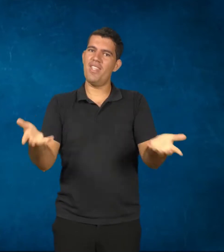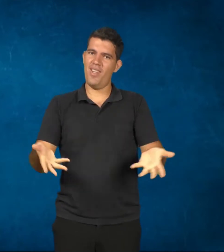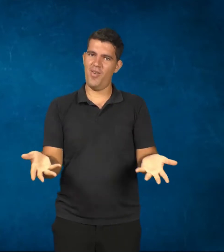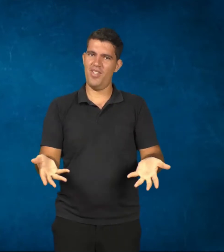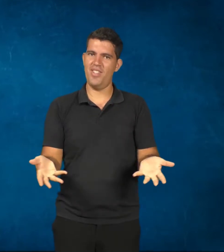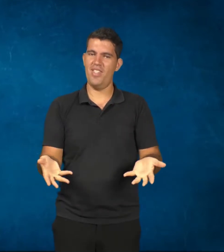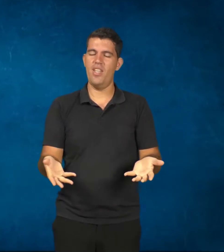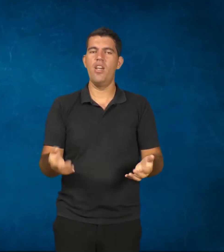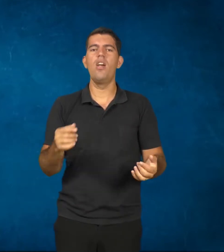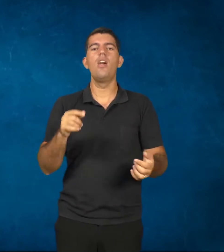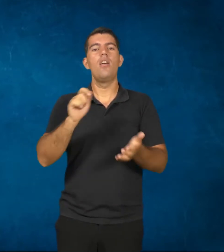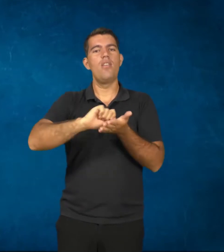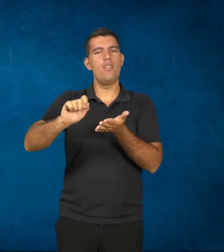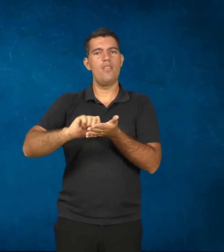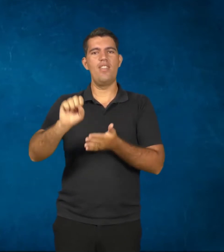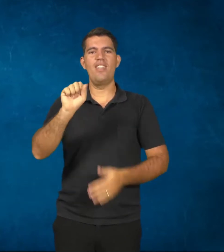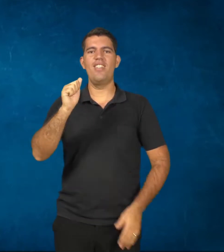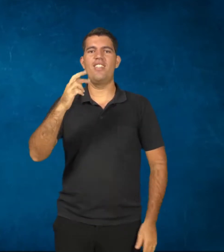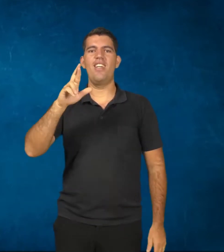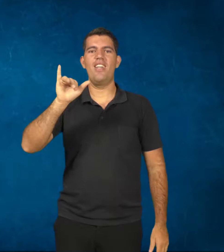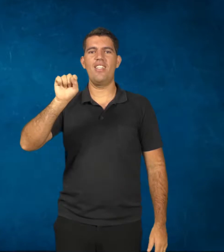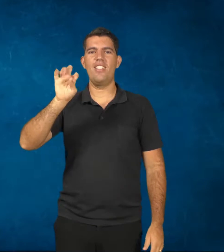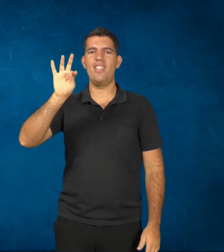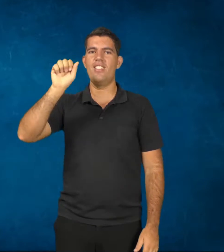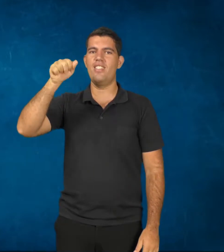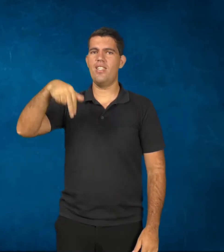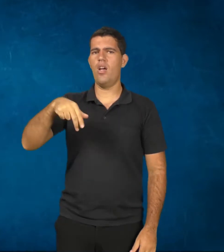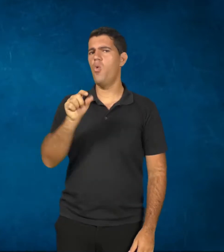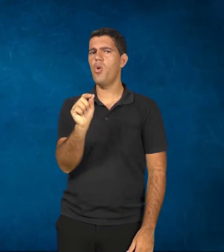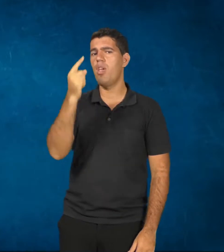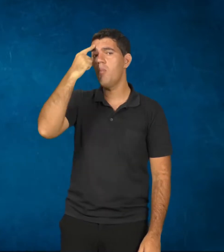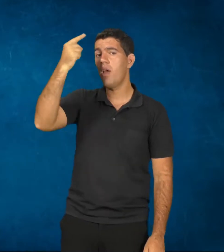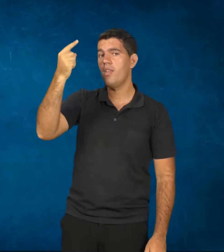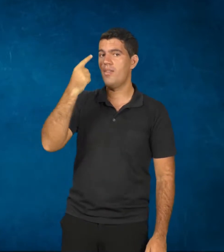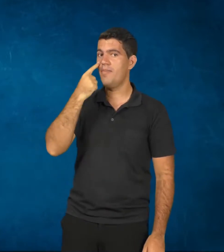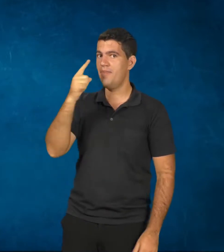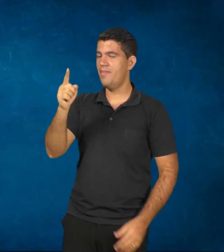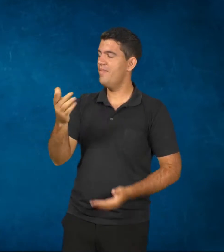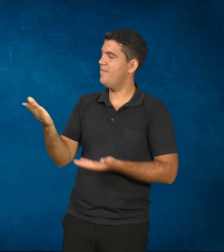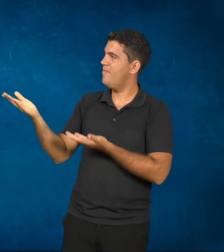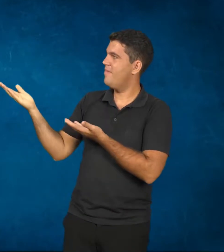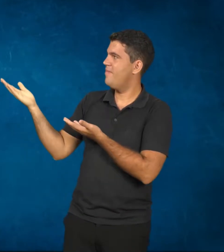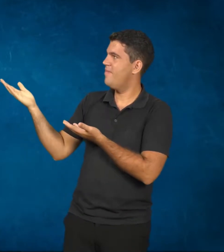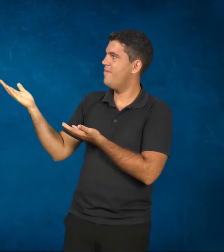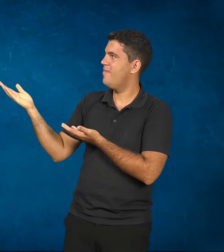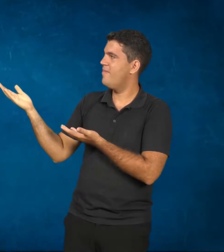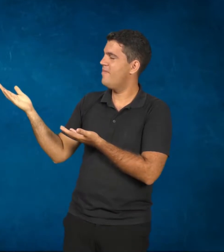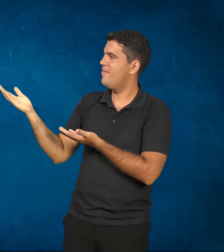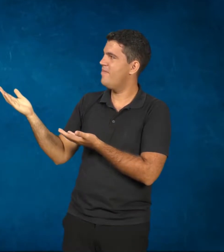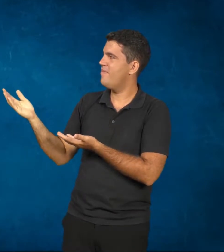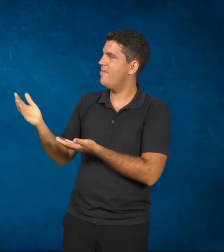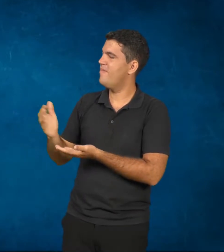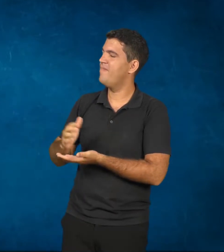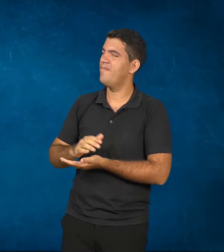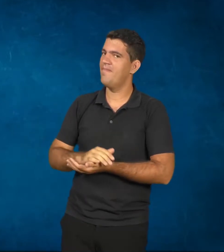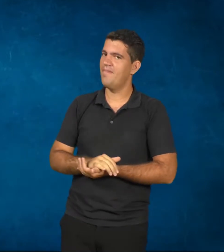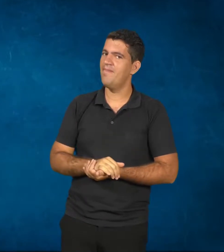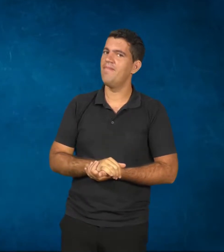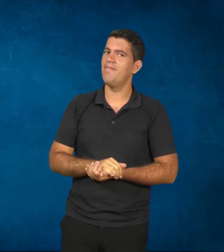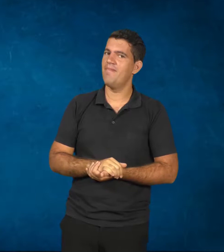currículo. Segundo Sacristan, currículo é um processo que envolve uma multiplicidade de relações,